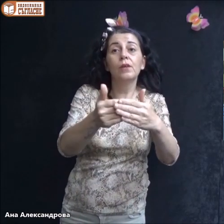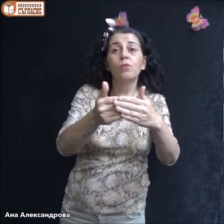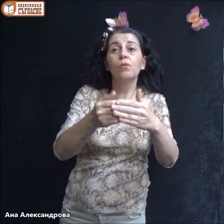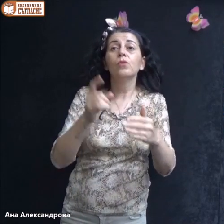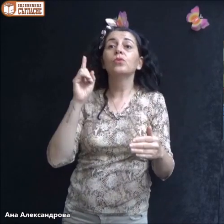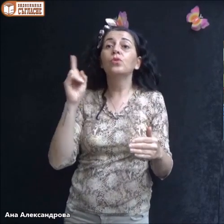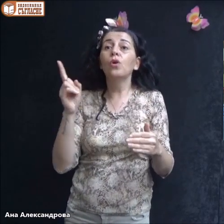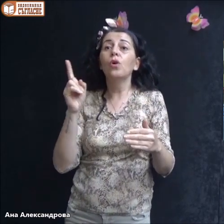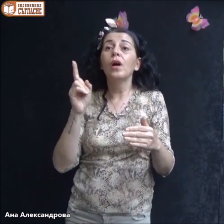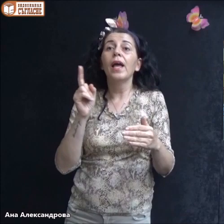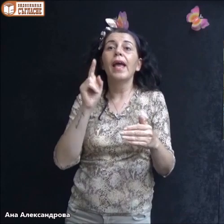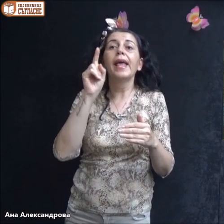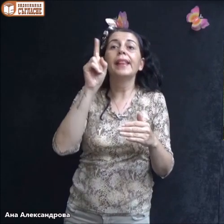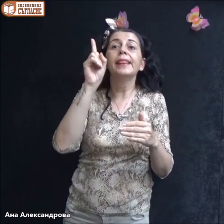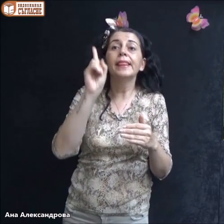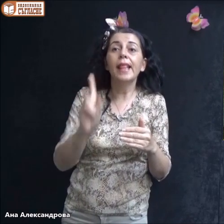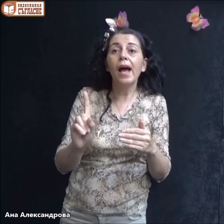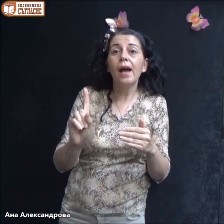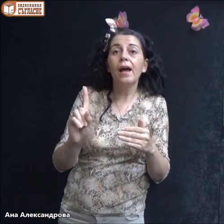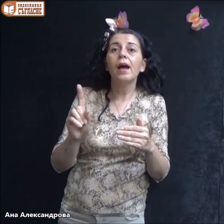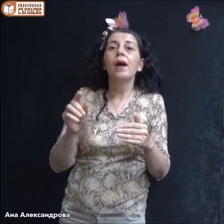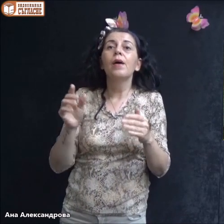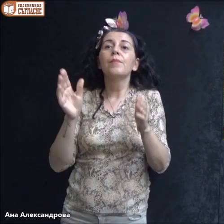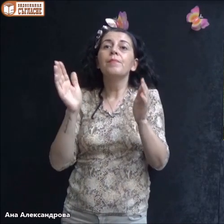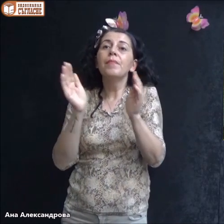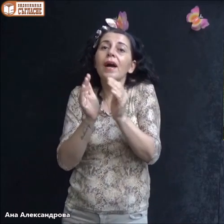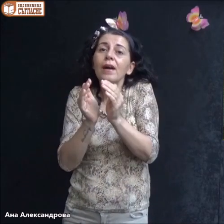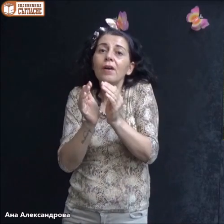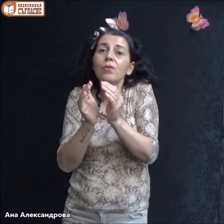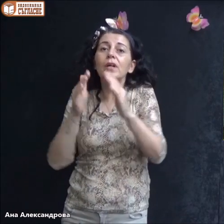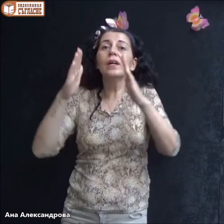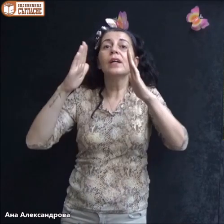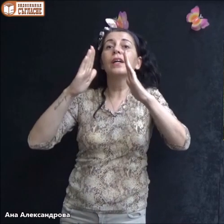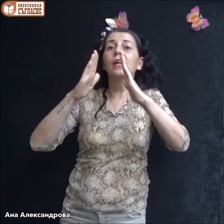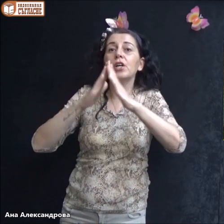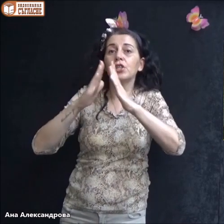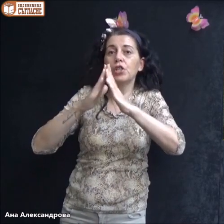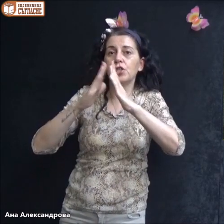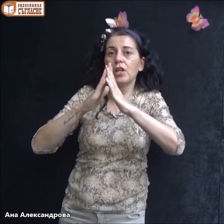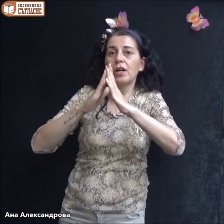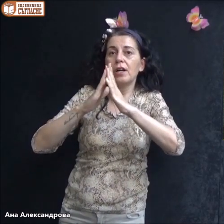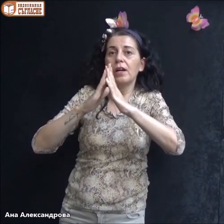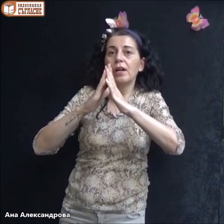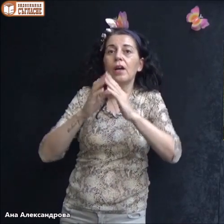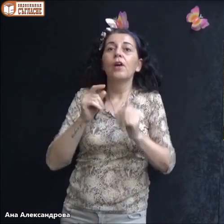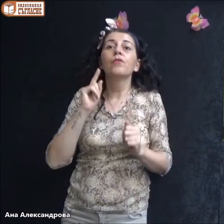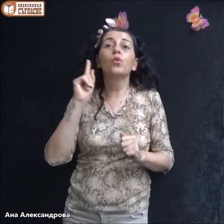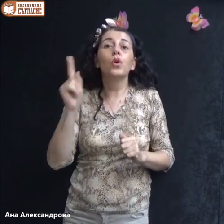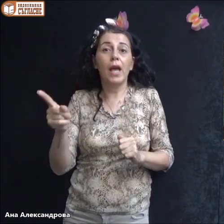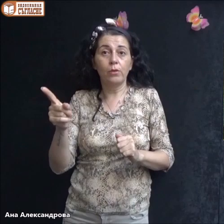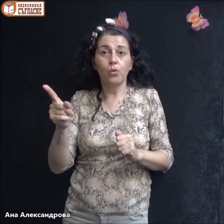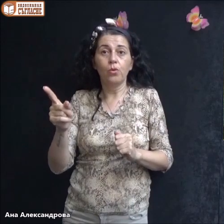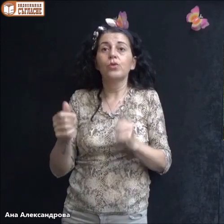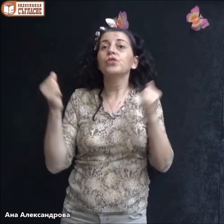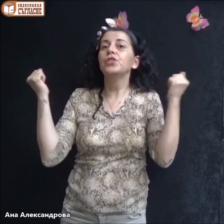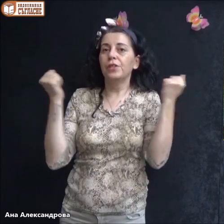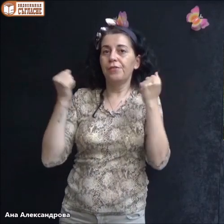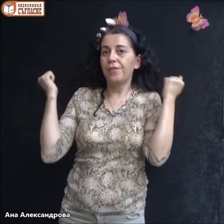Стигнало до една малка къщичка, в която